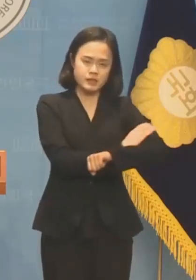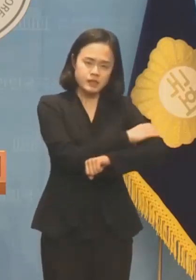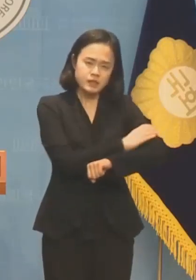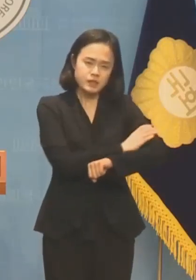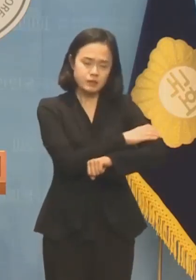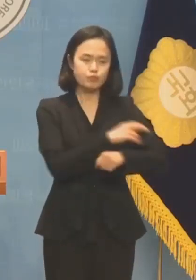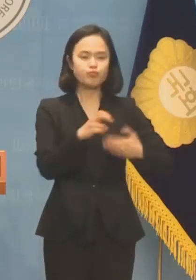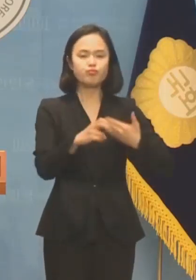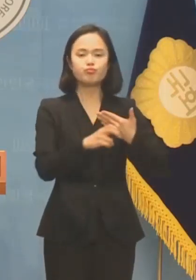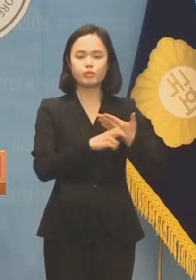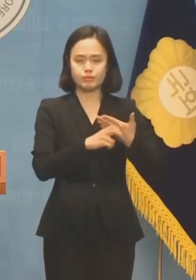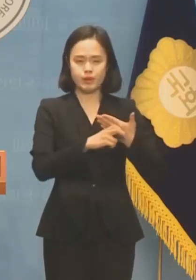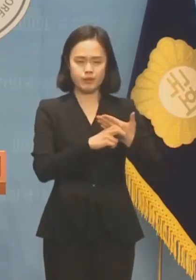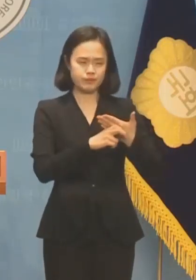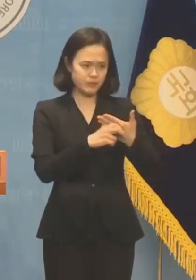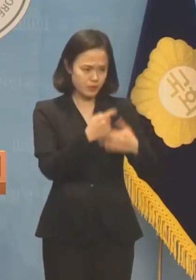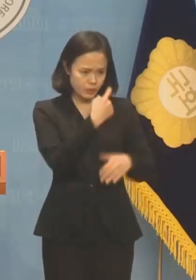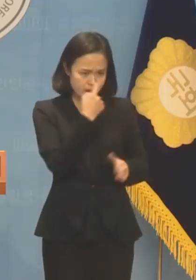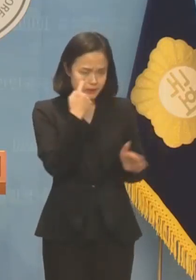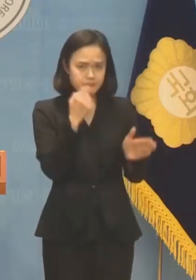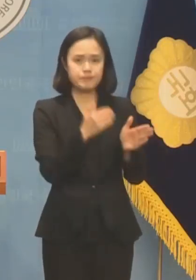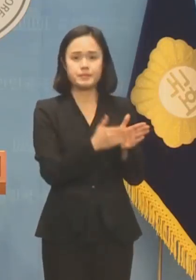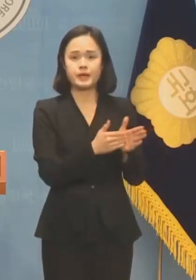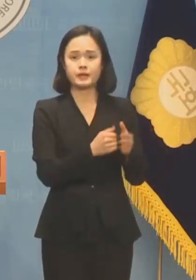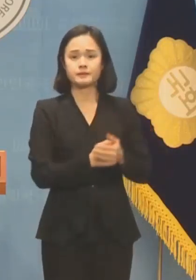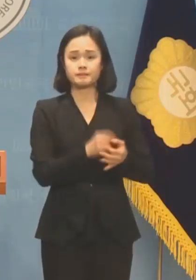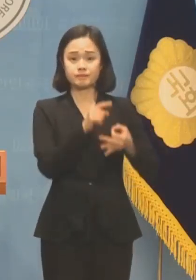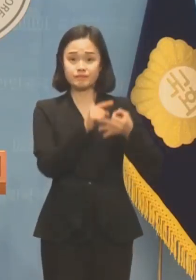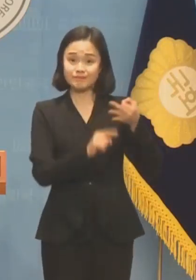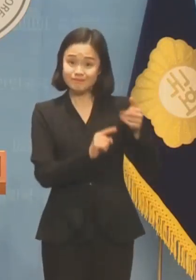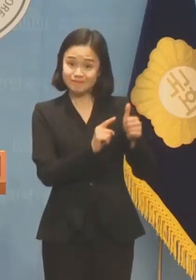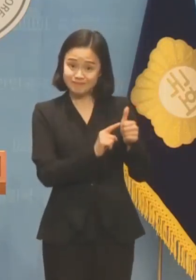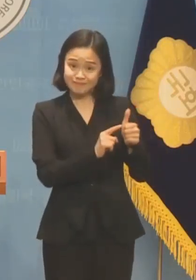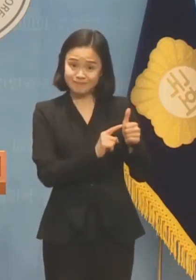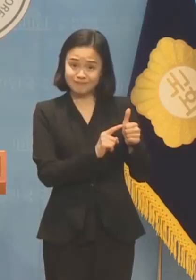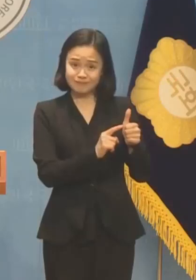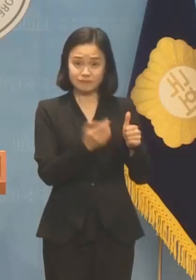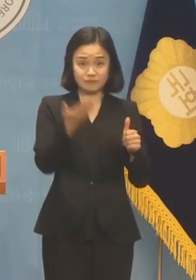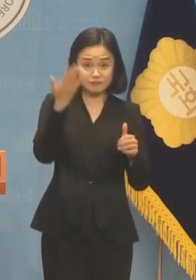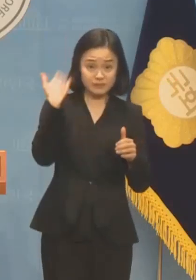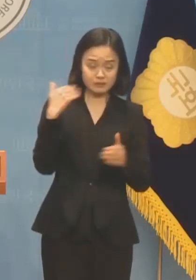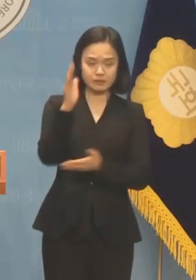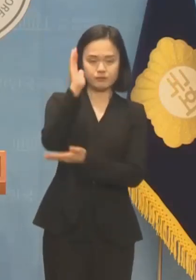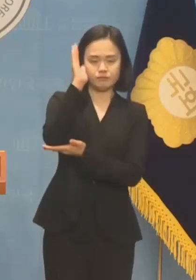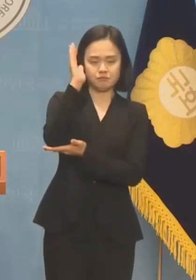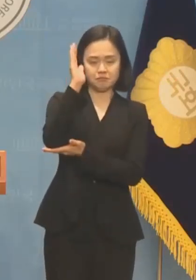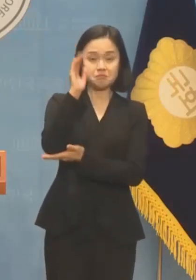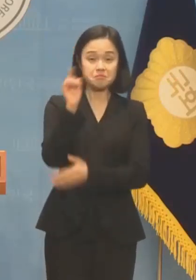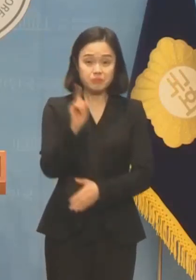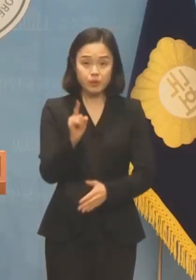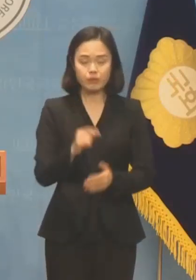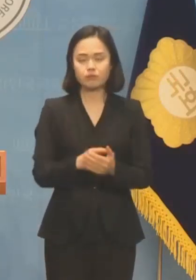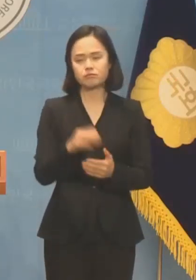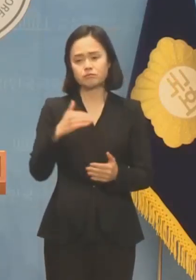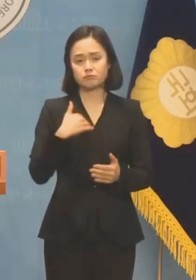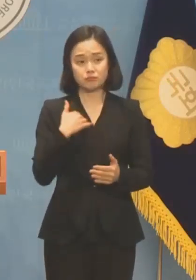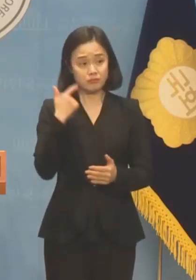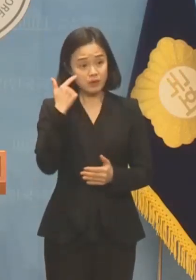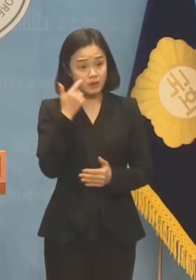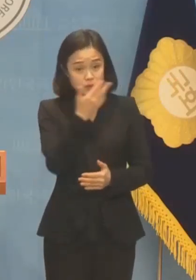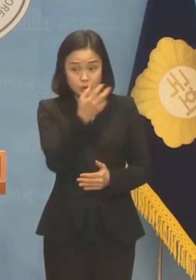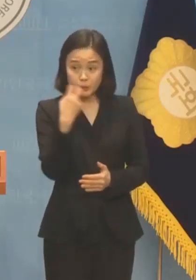속의 윤석열은 대국민 담화에서 여론조사 결과를 받지 않았다고 끝까지 뻔뻔하게